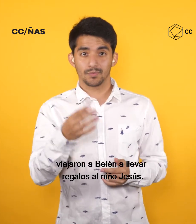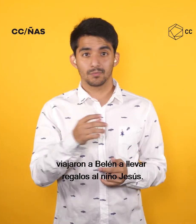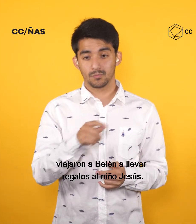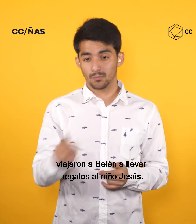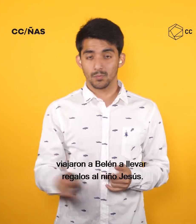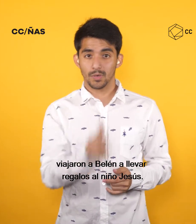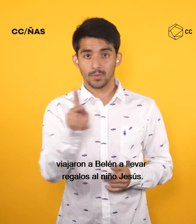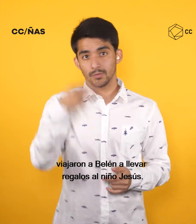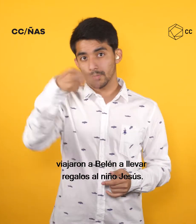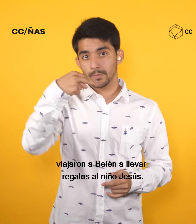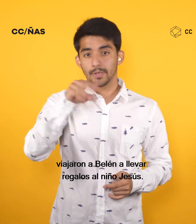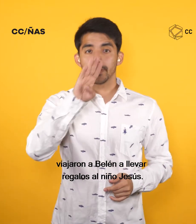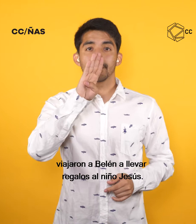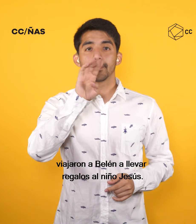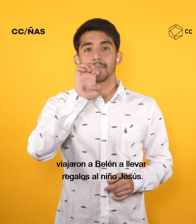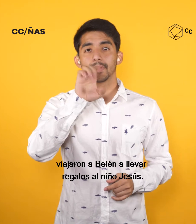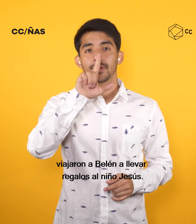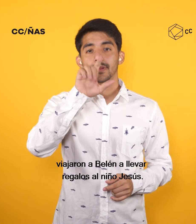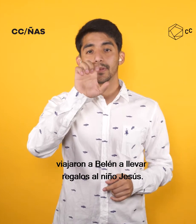viajaron a Belén a llevar regalos al niño Jesús.